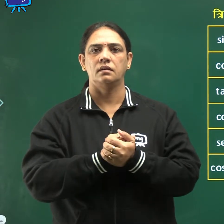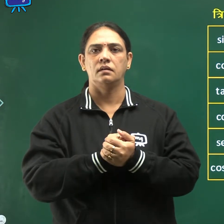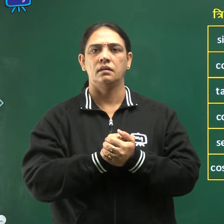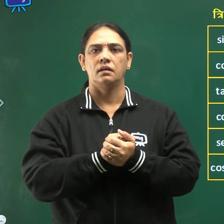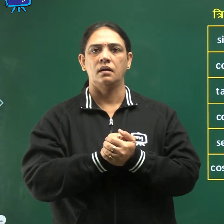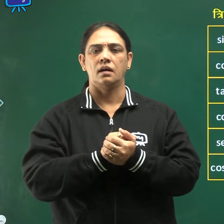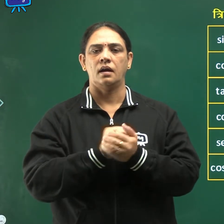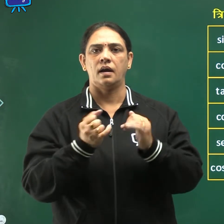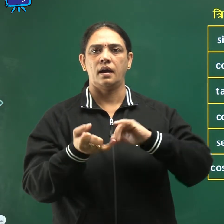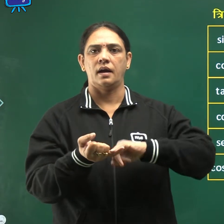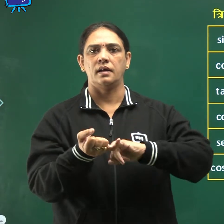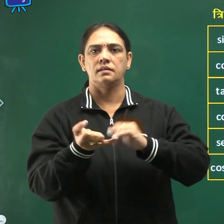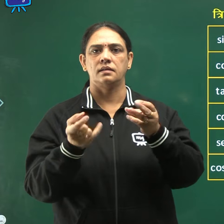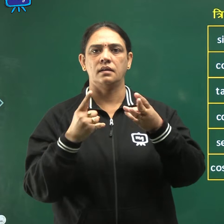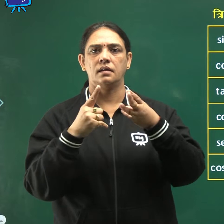सेक थीटा,